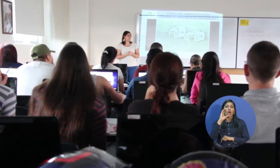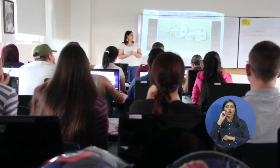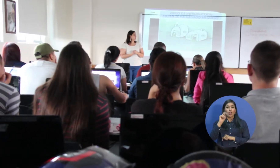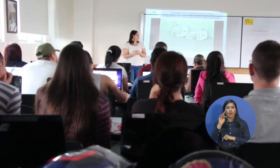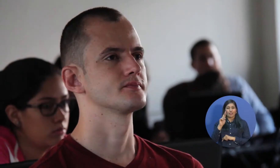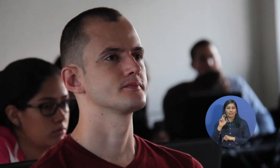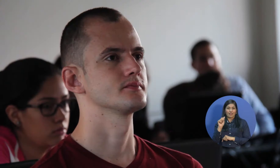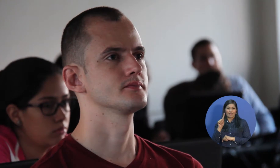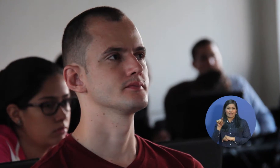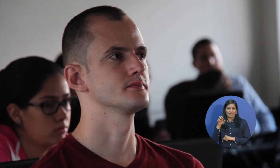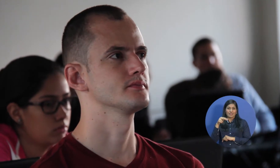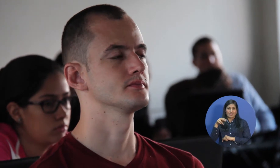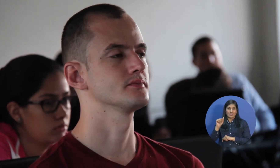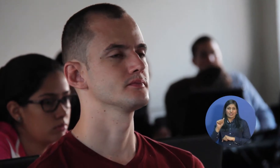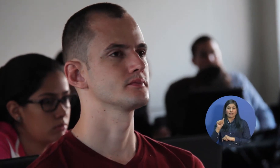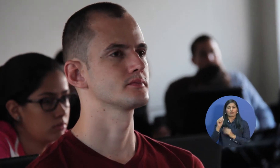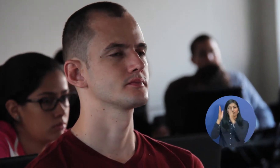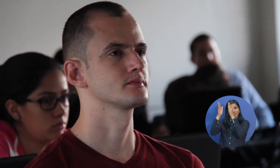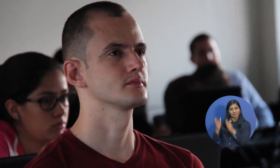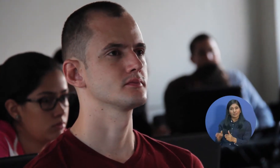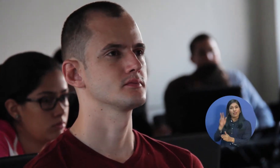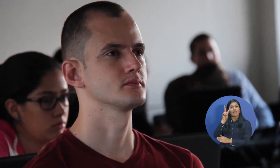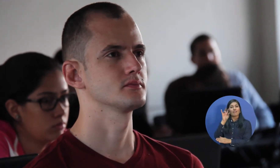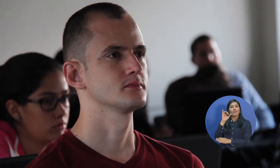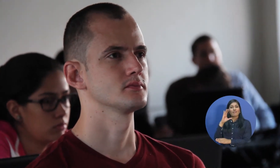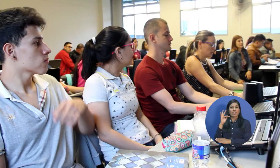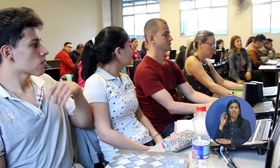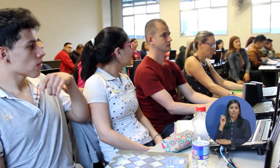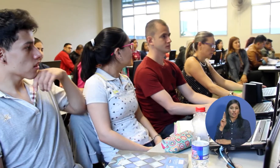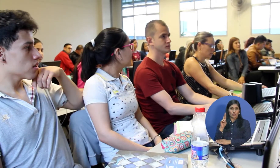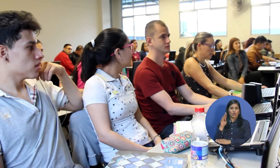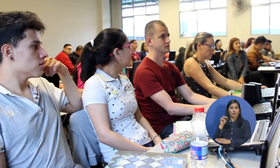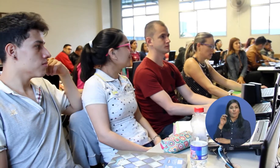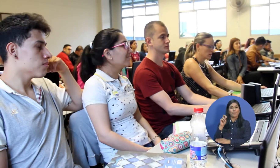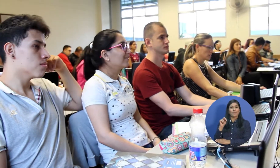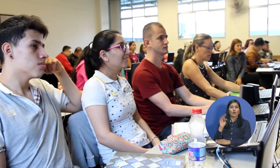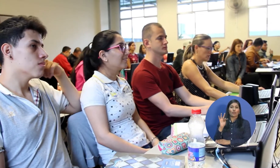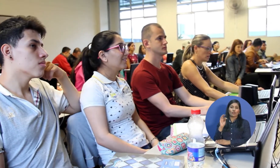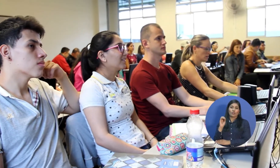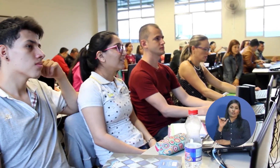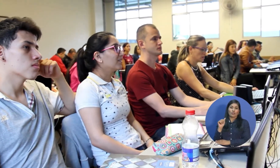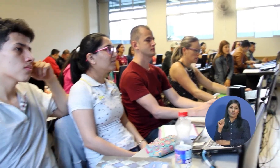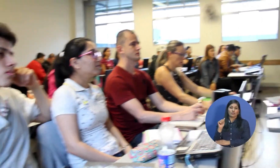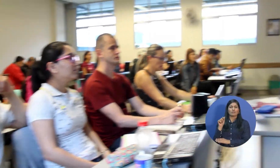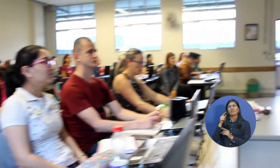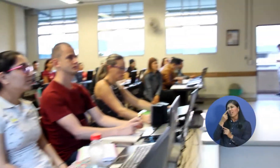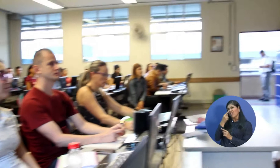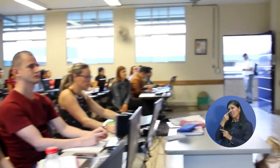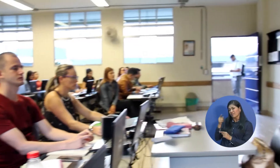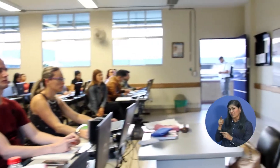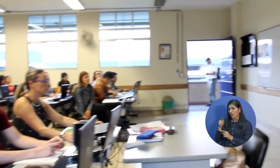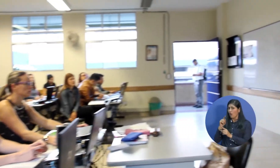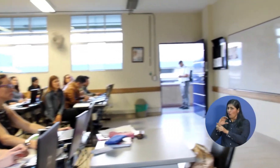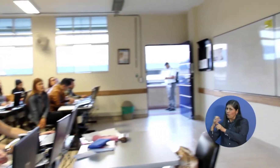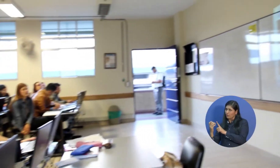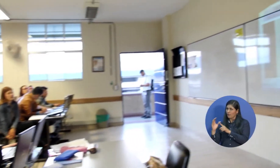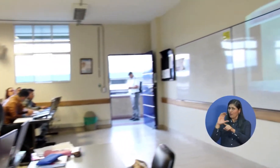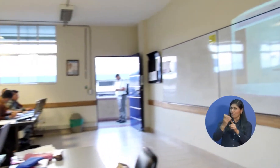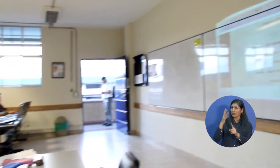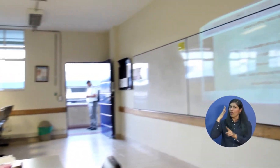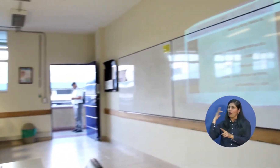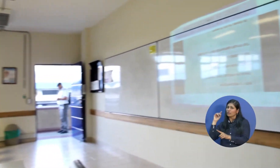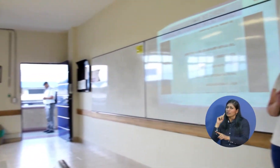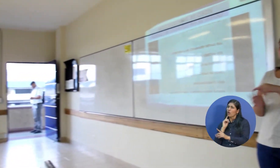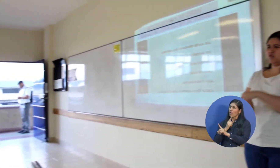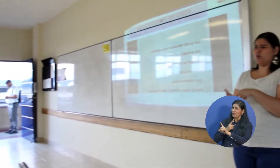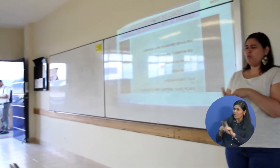a Víctor Montoya, un estudiante de la comunidad sorda del ITM, para explorar si existen o no diferencias culturales